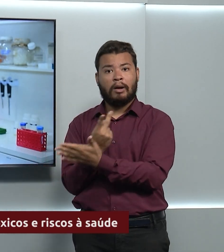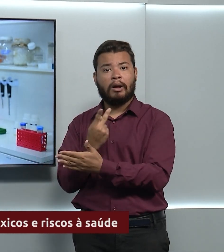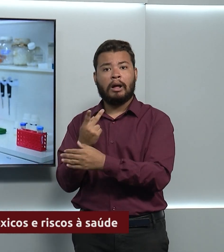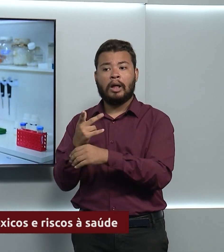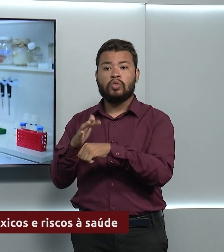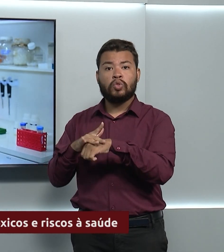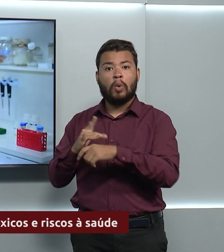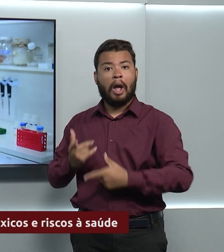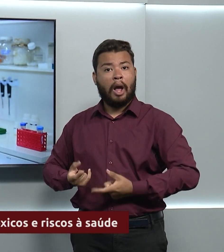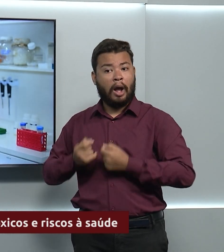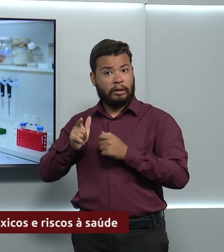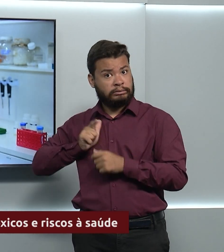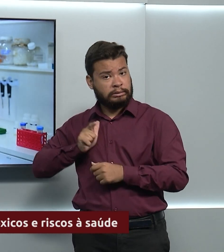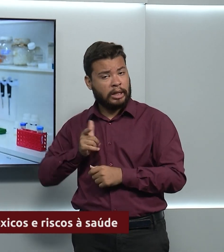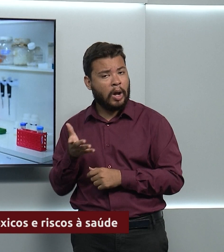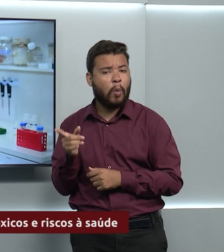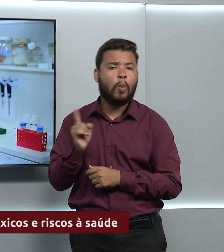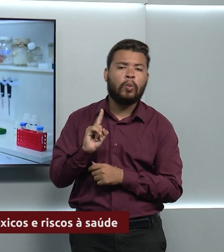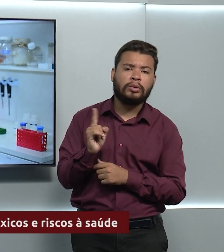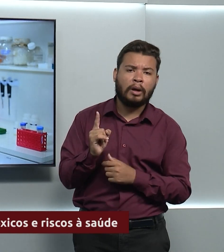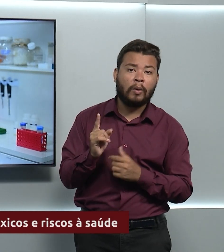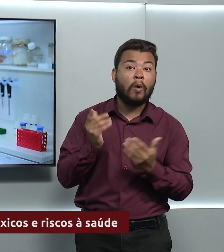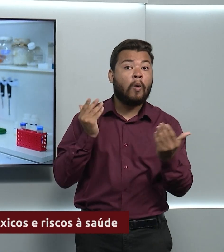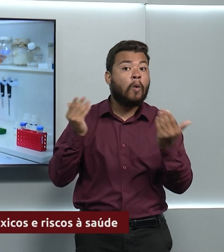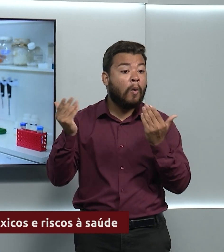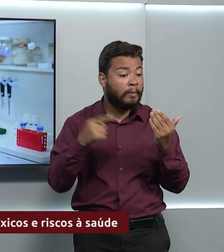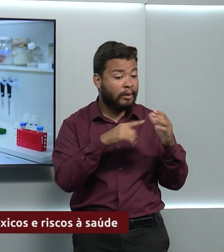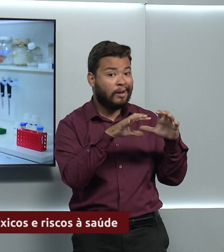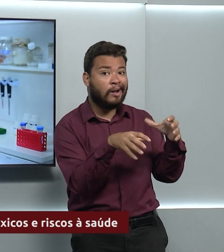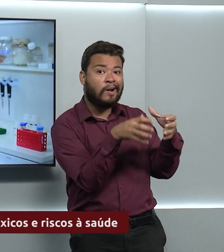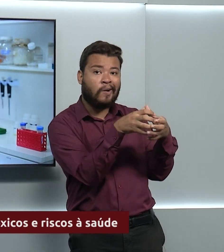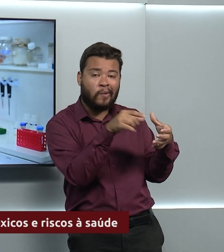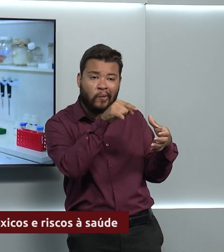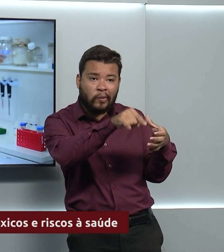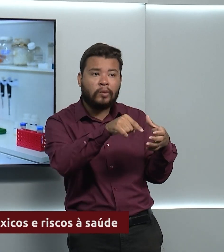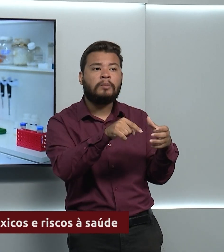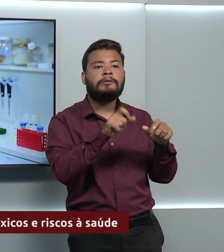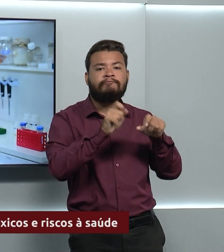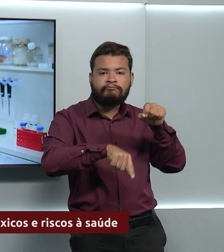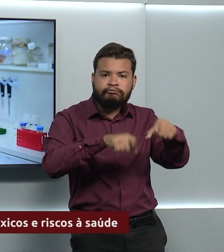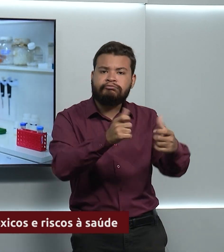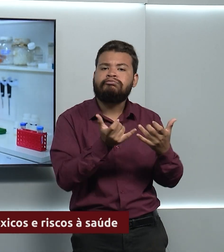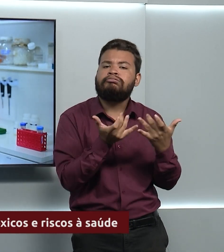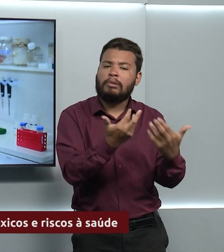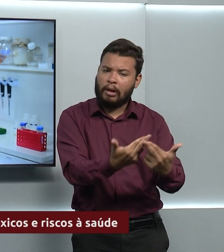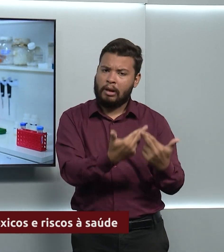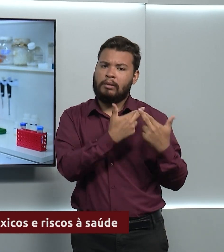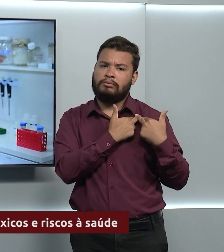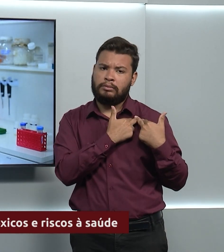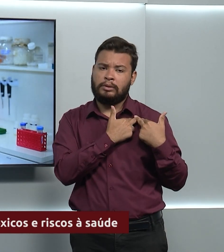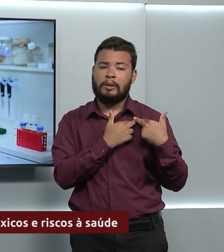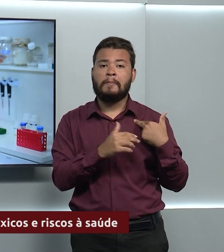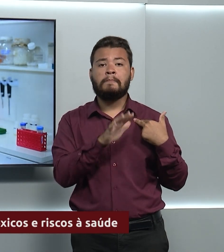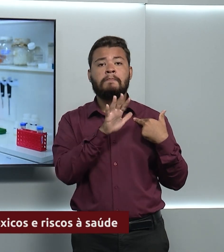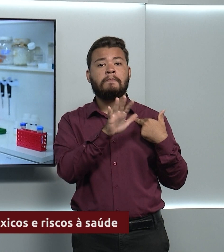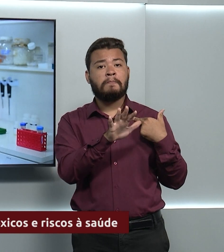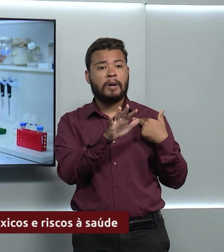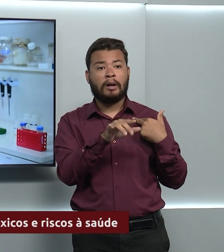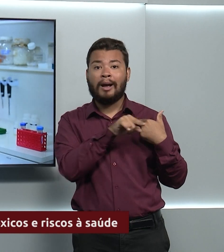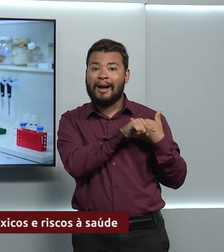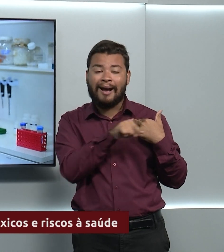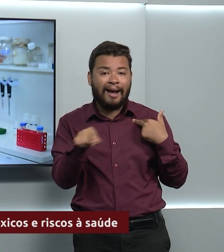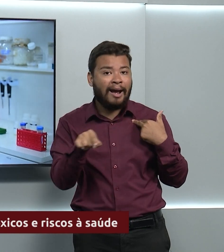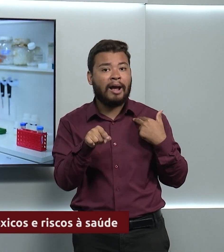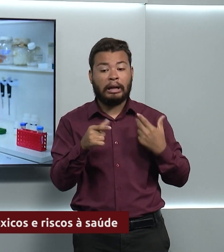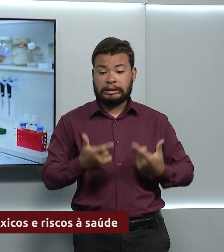doença ou não, em comparação com aqueles agricultores que também foram expostos e que não tiveram